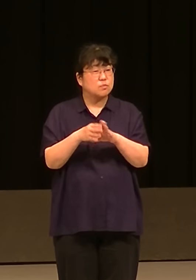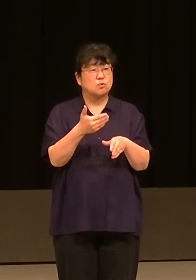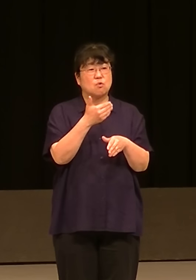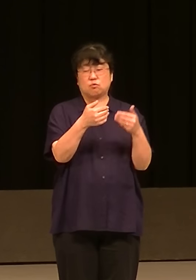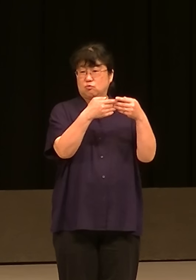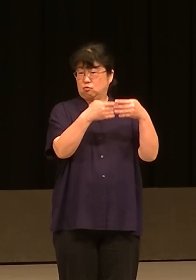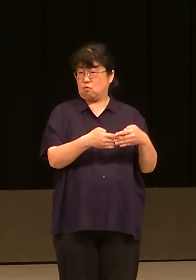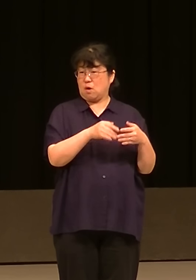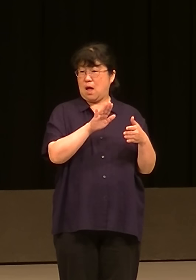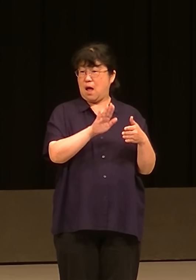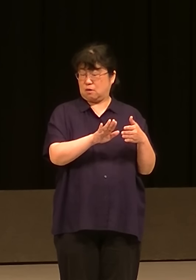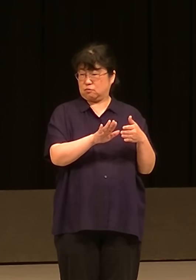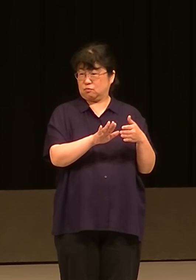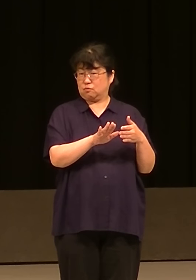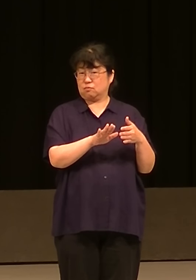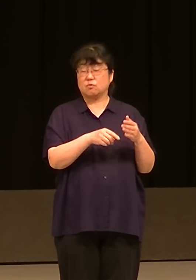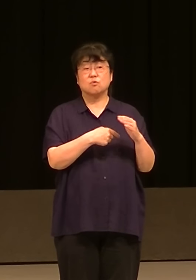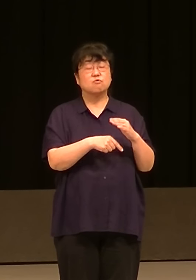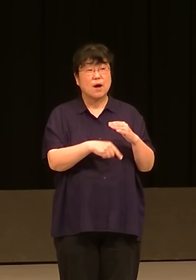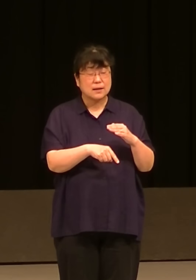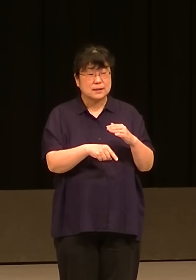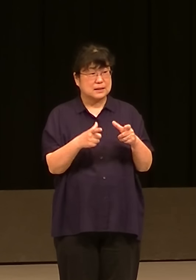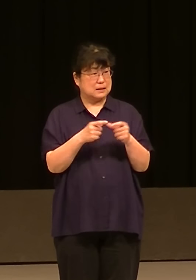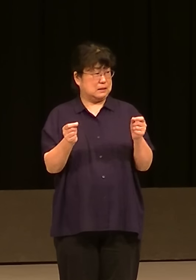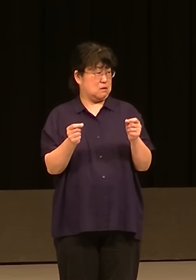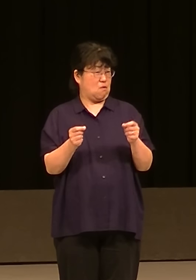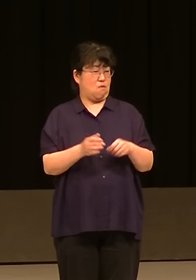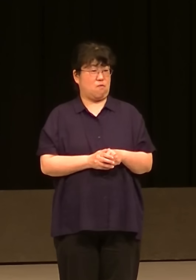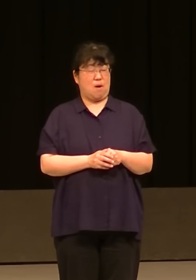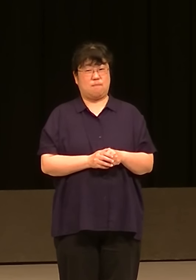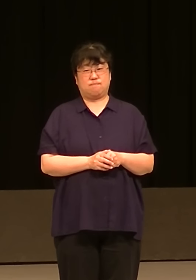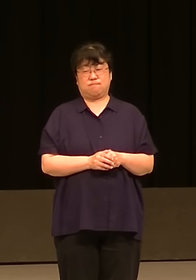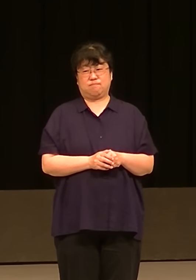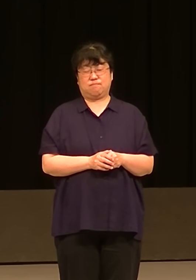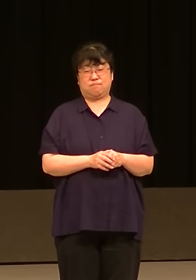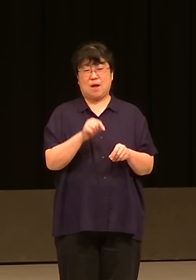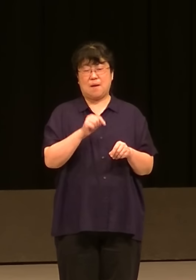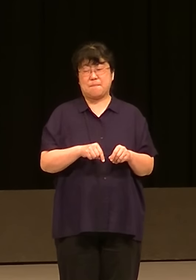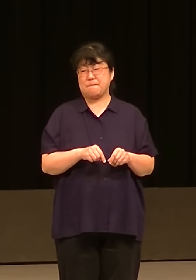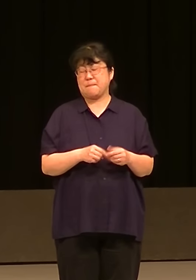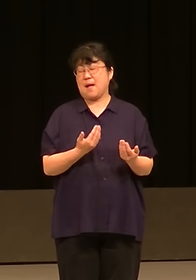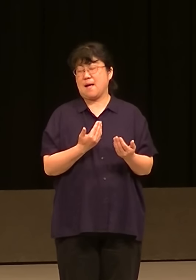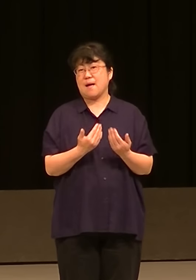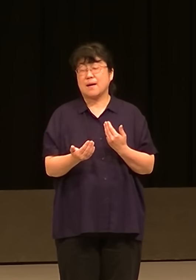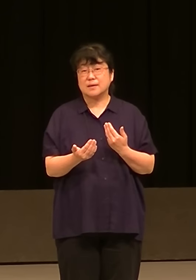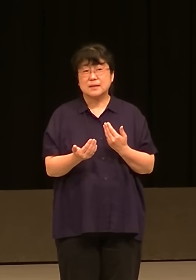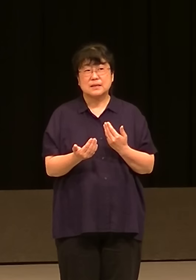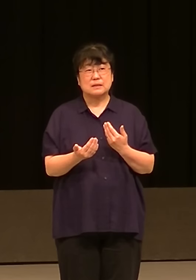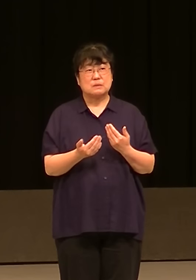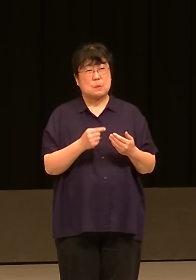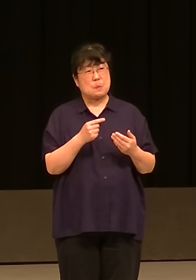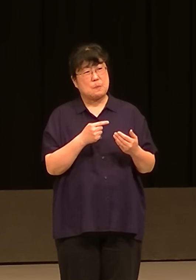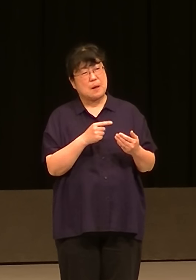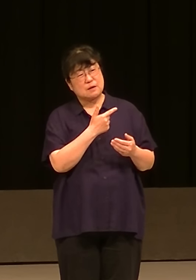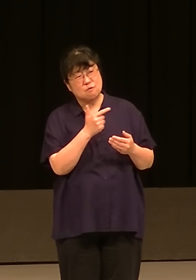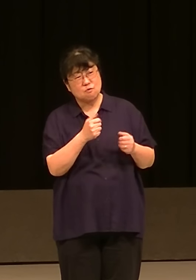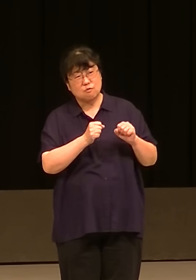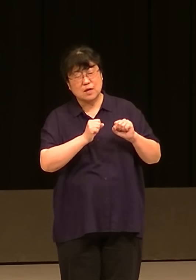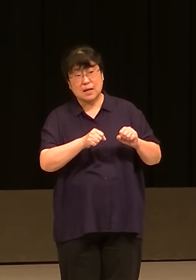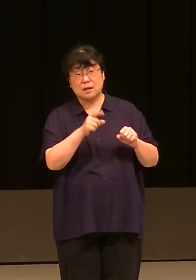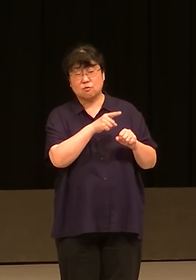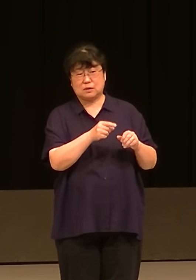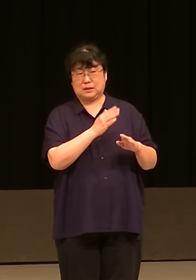るがゆえに日本は堂々とこの、とんでもないことをしている人たちに対してそれはダ